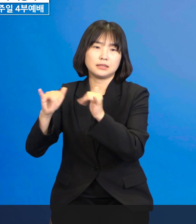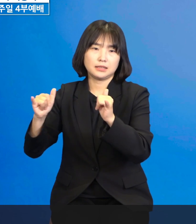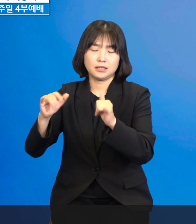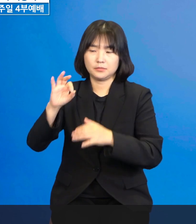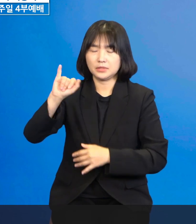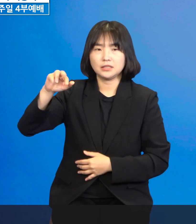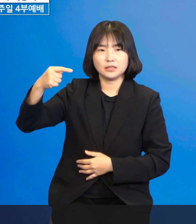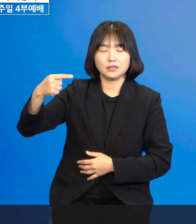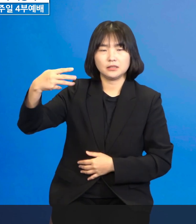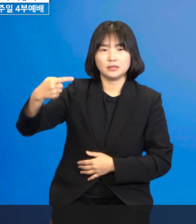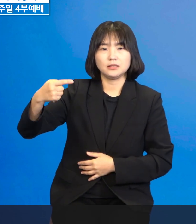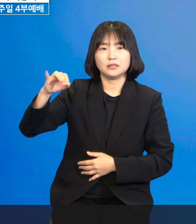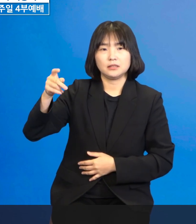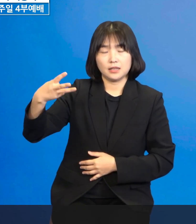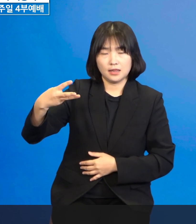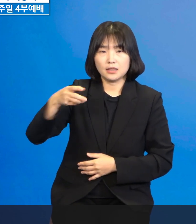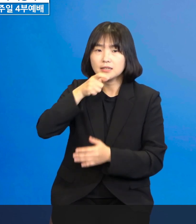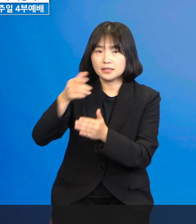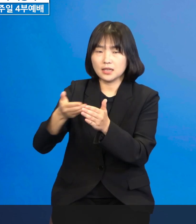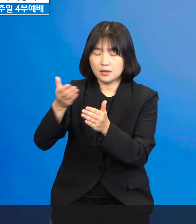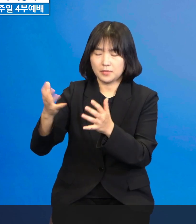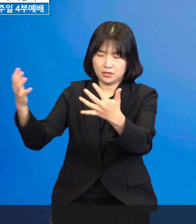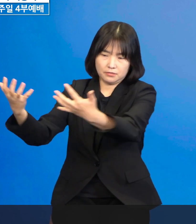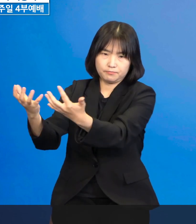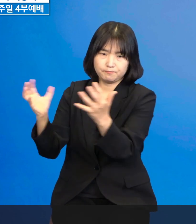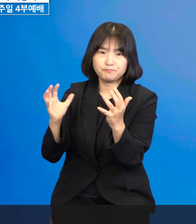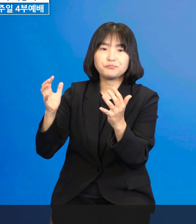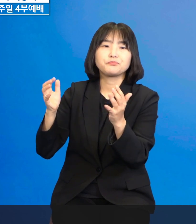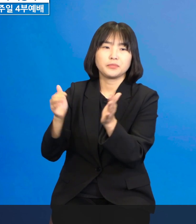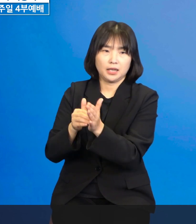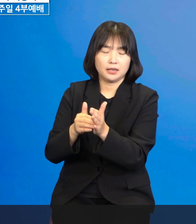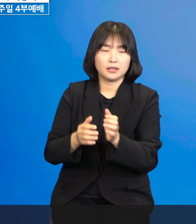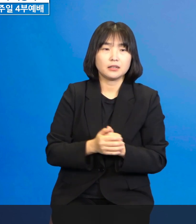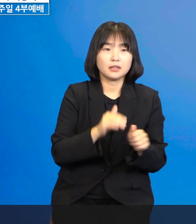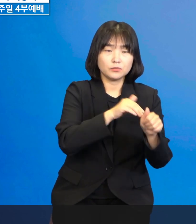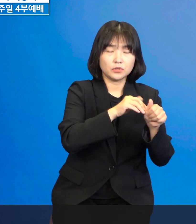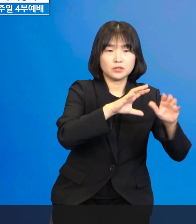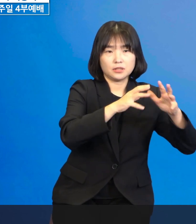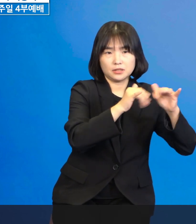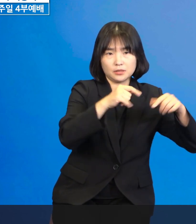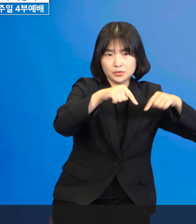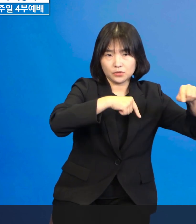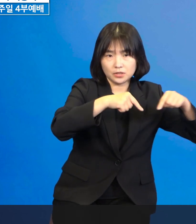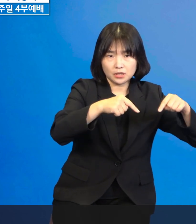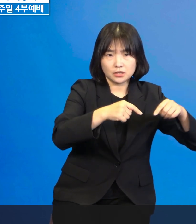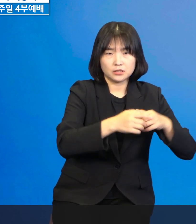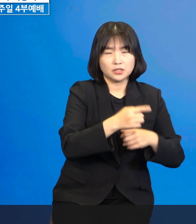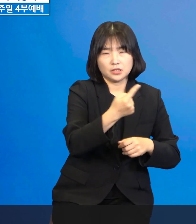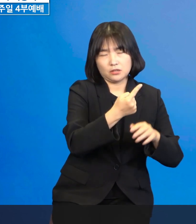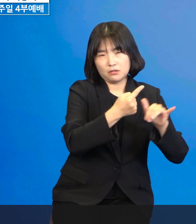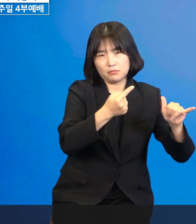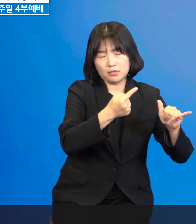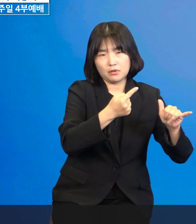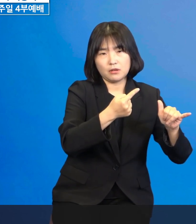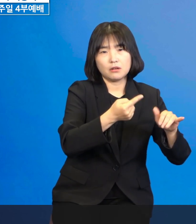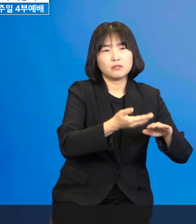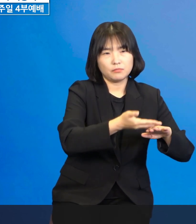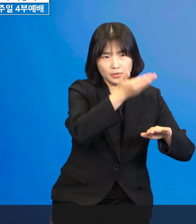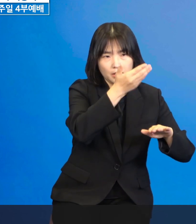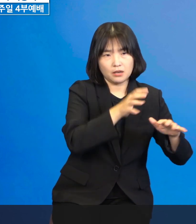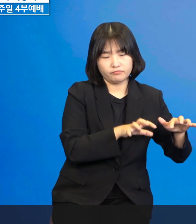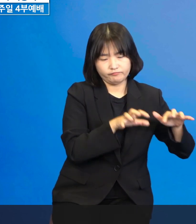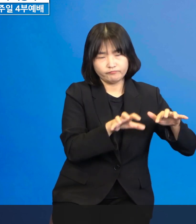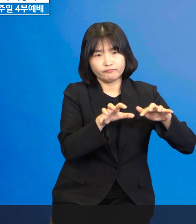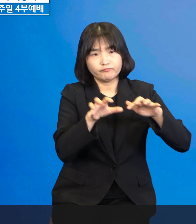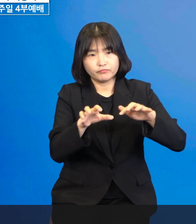사람은 이스라엘에 있는 셈가에 진을 쳤다. 블레셋 사람의 지도자들은 수백 명, 수천 명씩